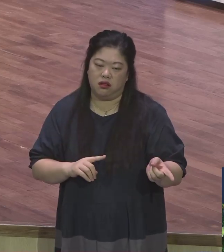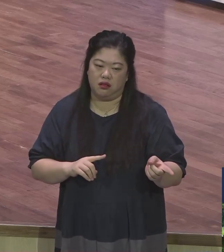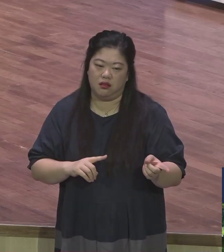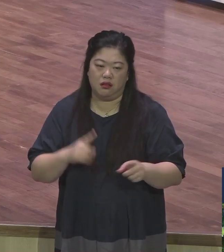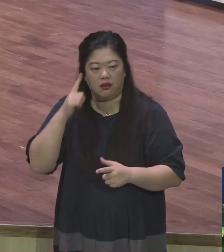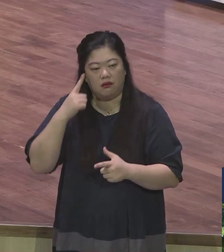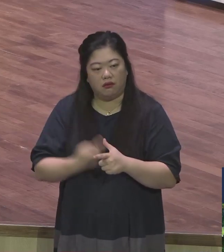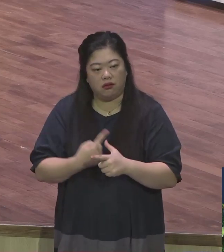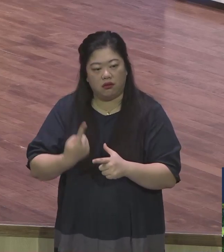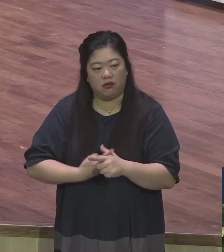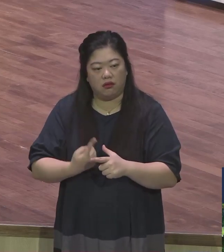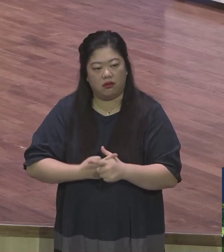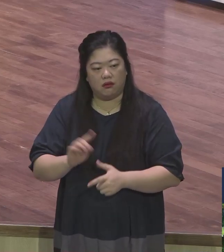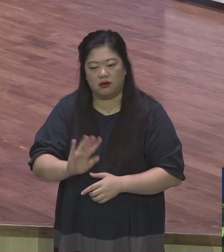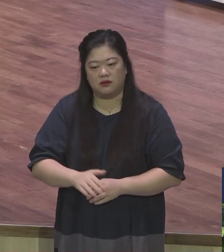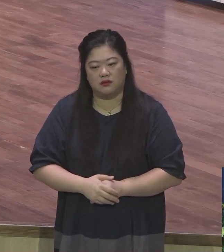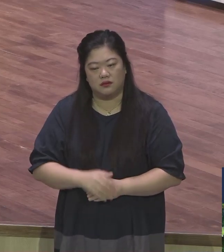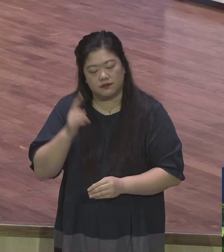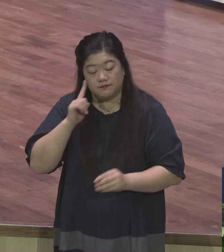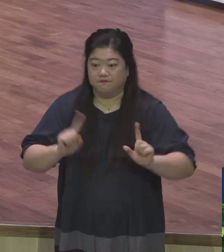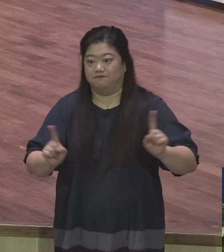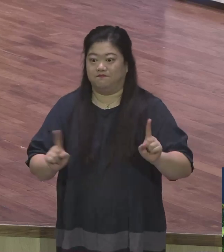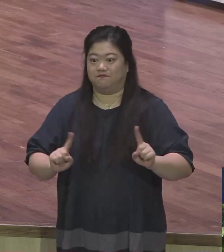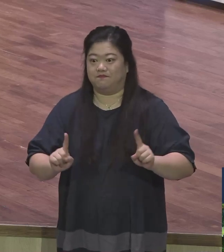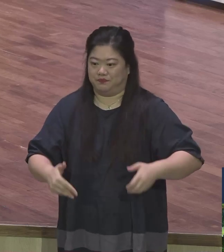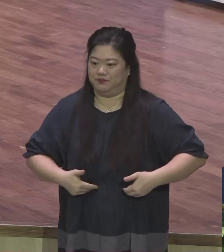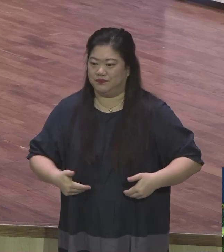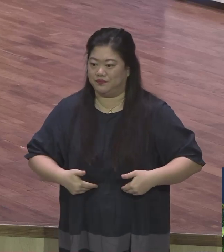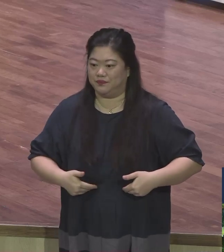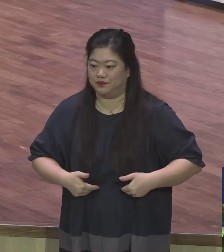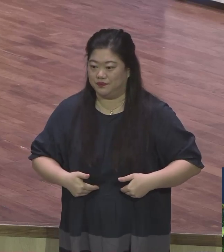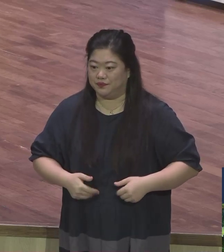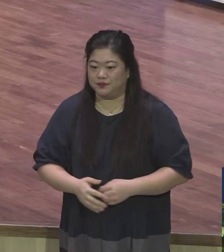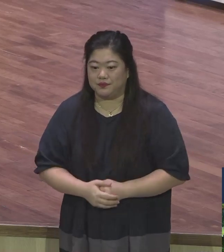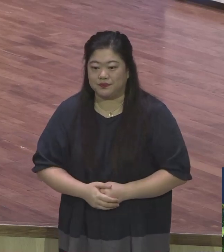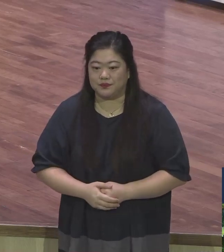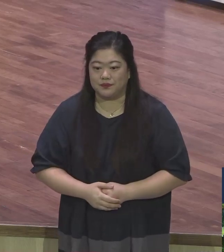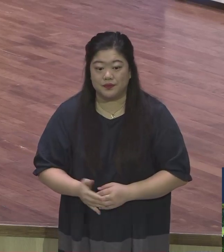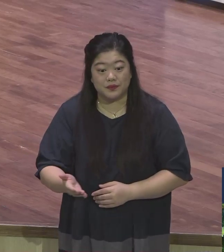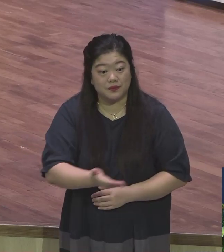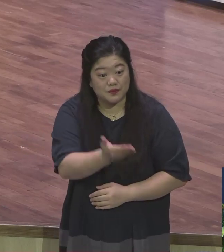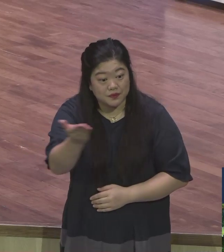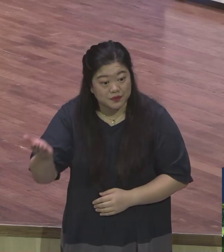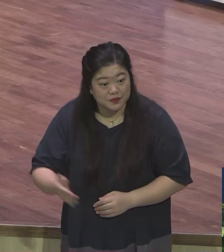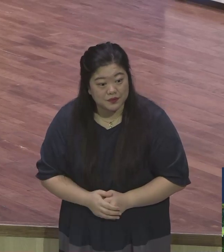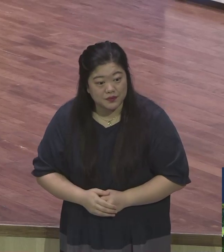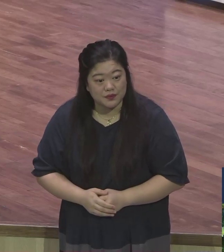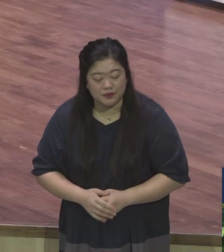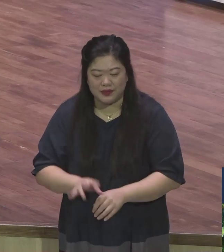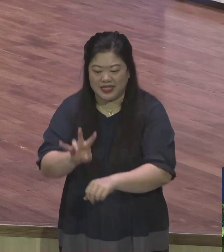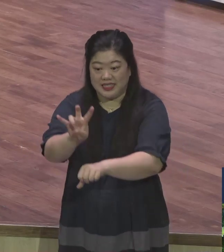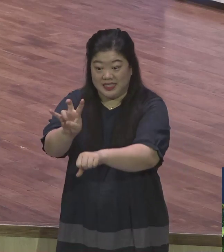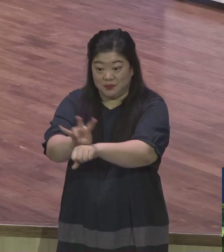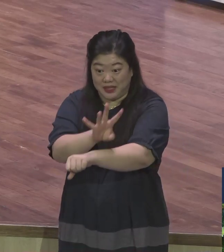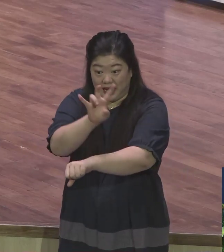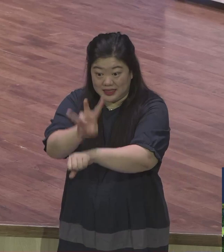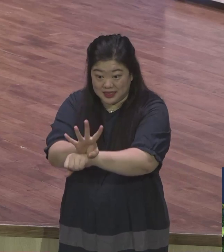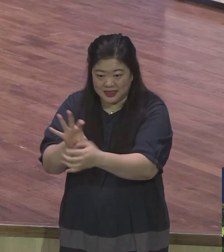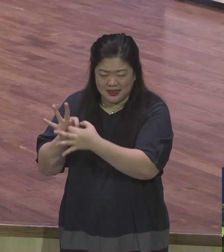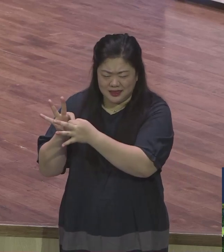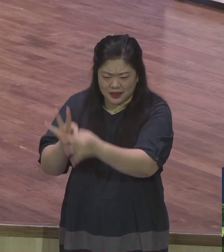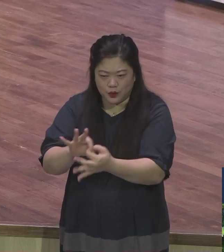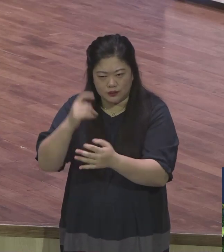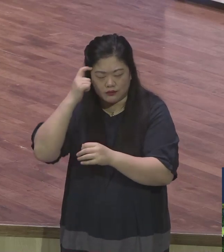지금은 자다가 깰 때다. 그런 말씀 영원계 전성도 오늘 말씀을 통해서 24시 영적으로